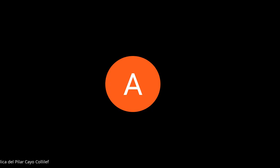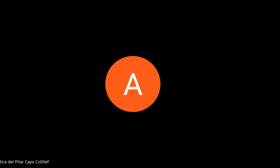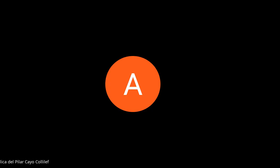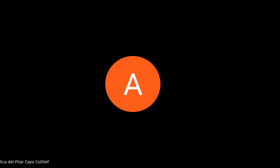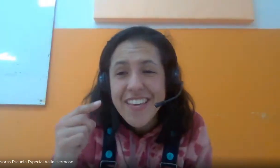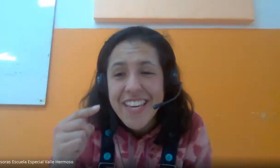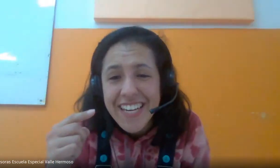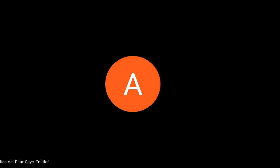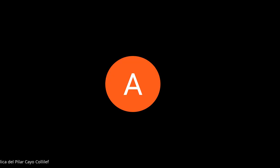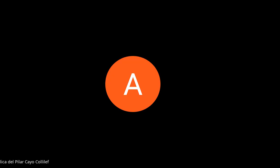¡Ojo! Muy bien.